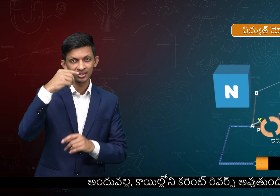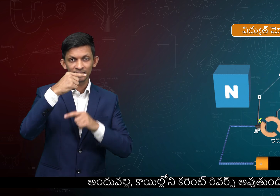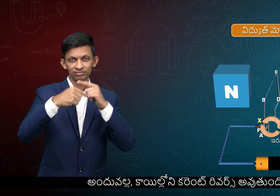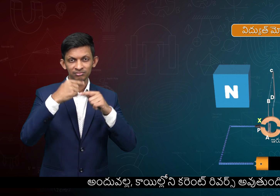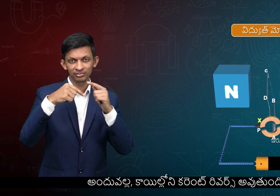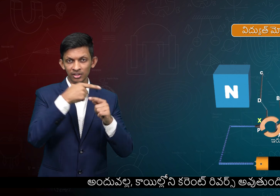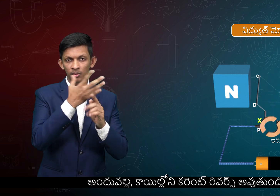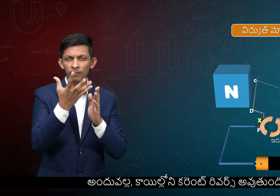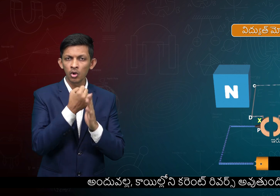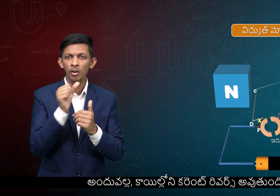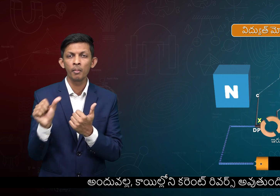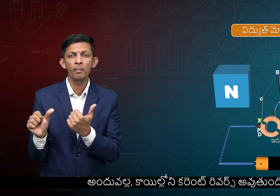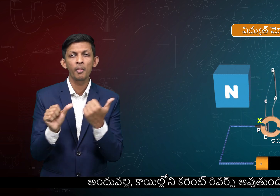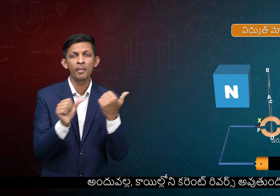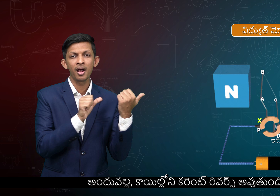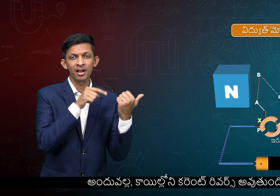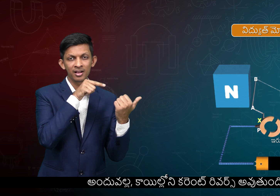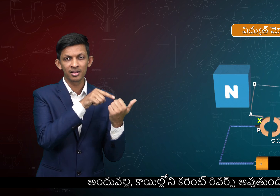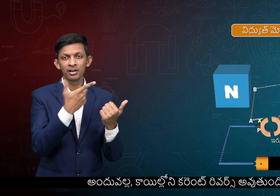కరెంట్ రివర్స్ అవుతుంది